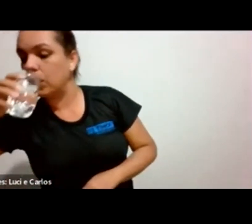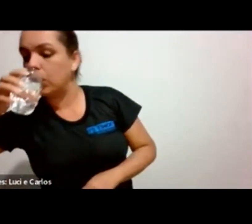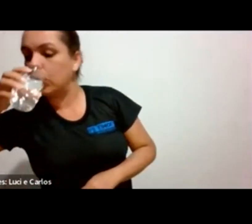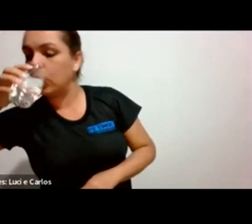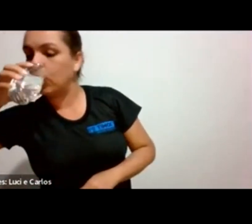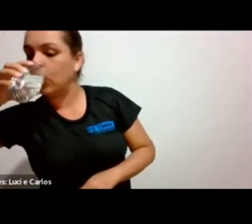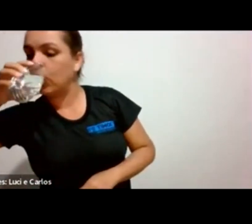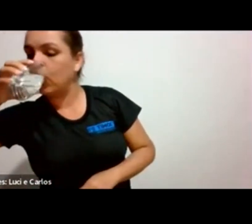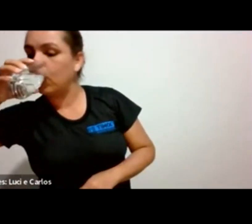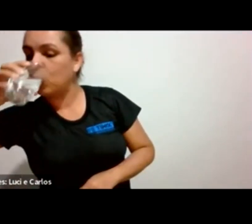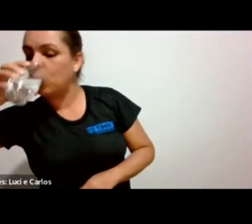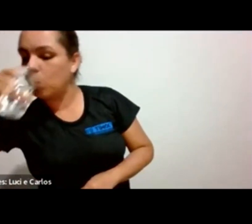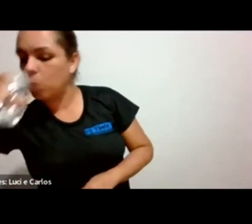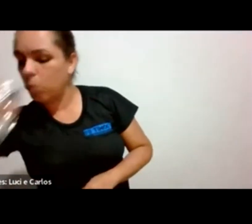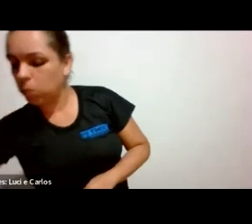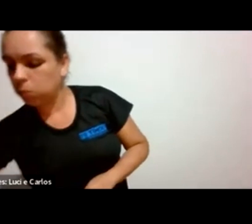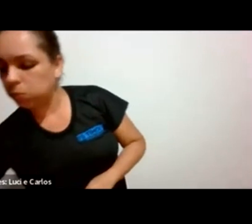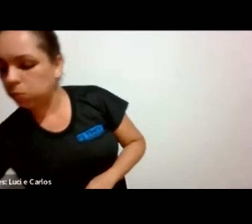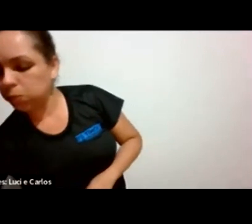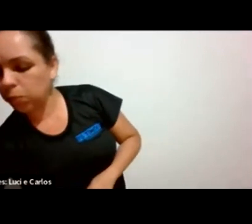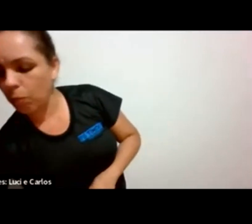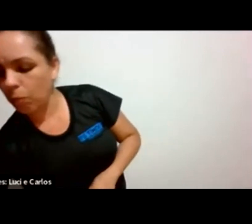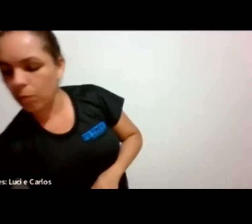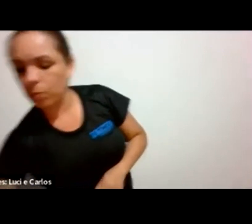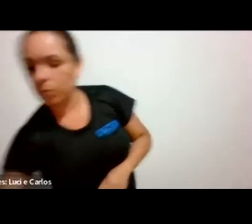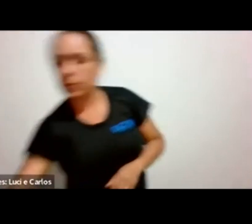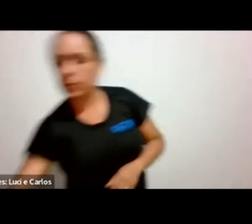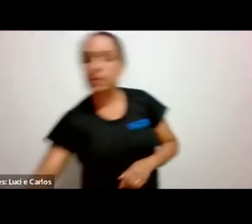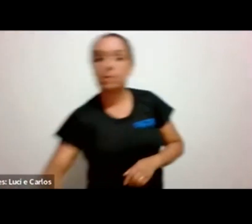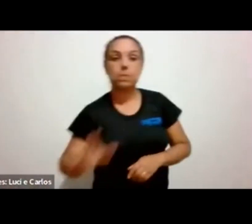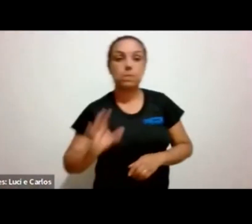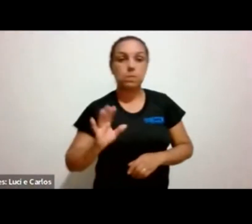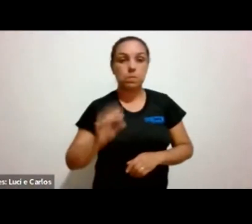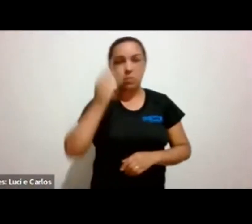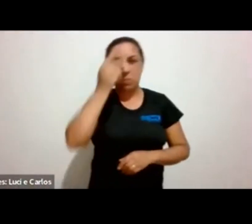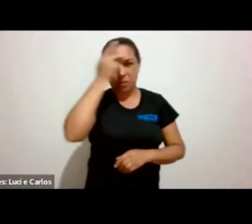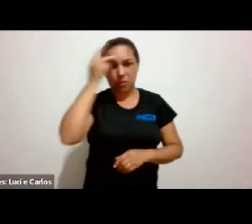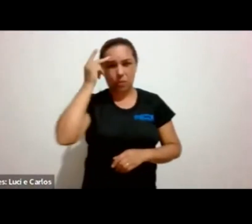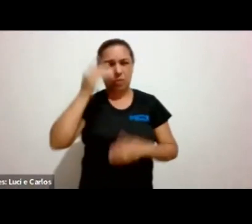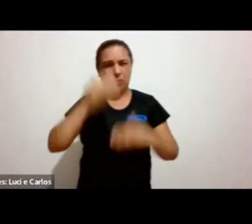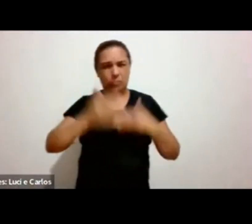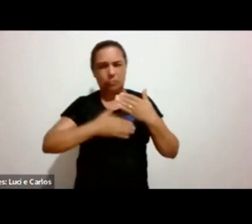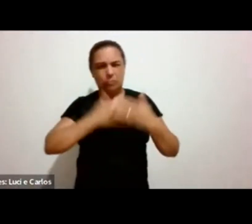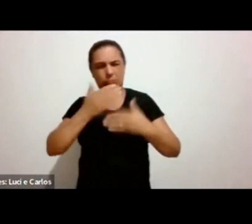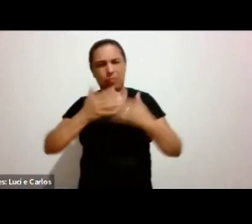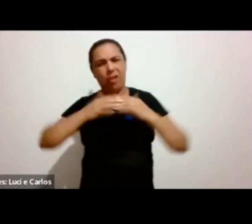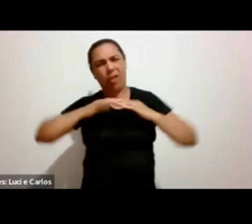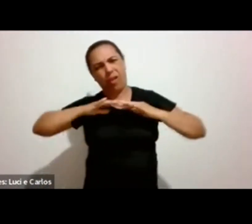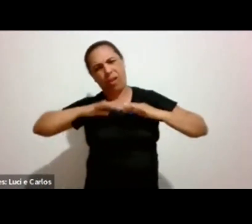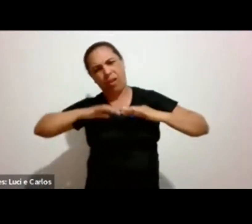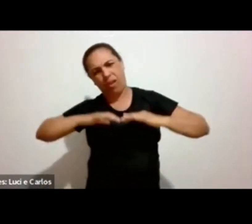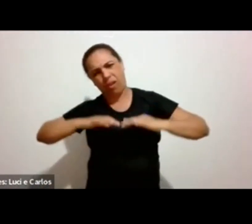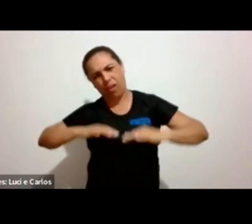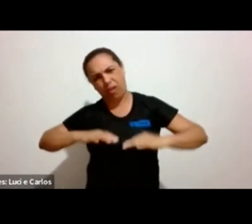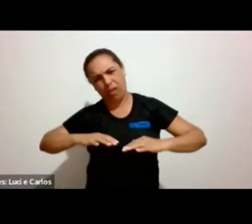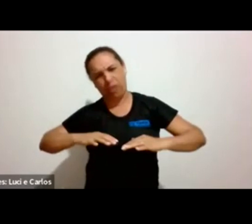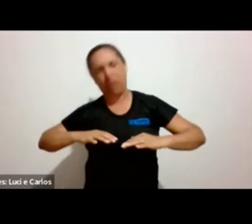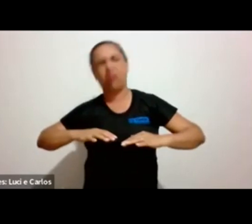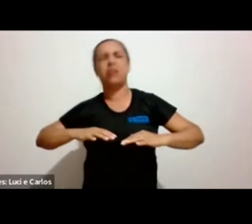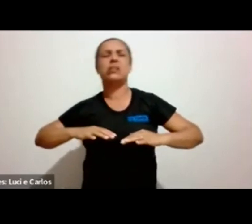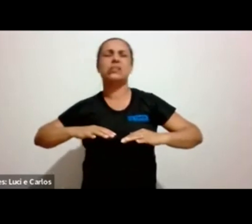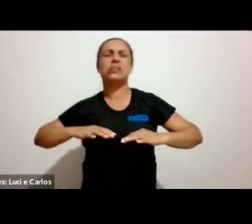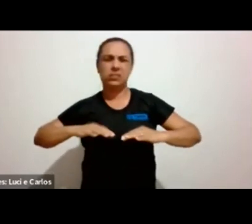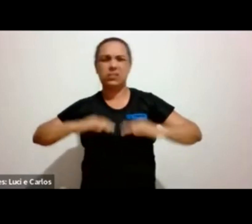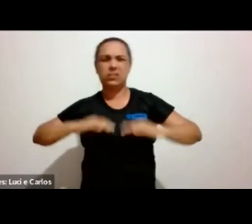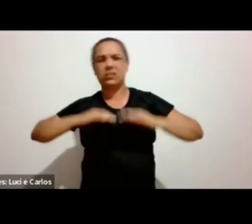da fadiga crônica. Fadiga crônica judia muito da pessoa que tem fibromialgia.